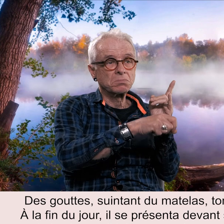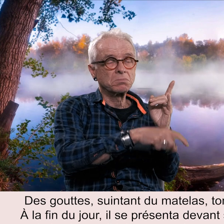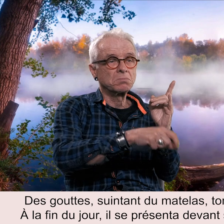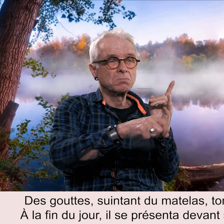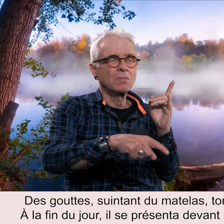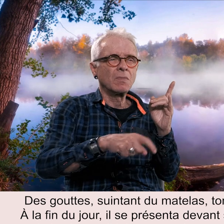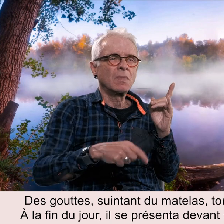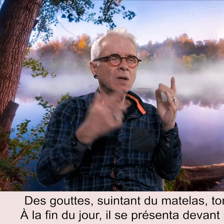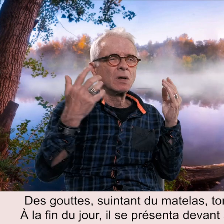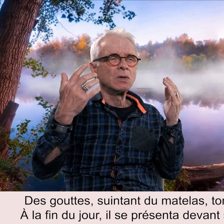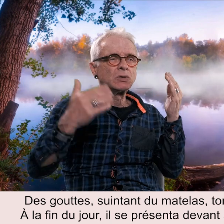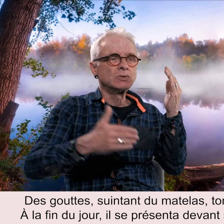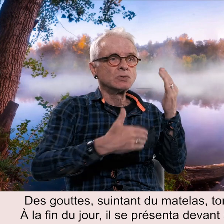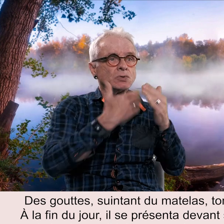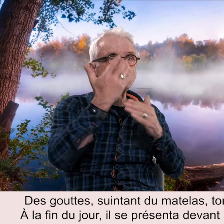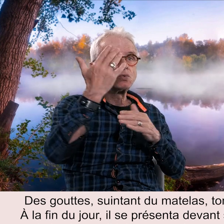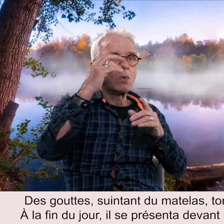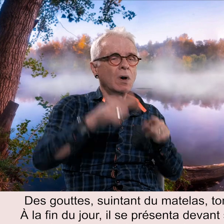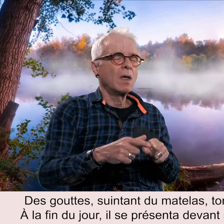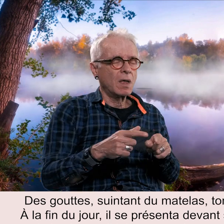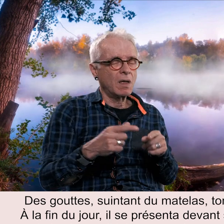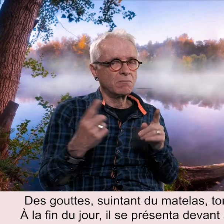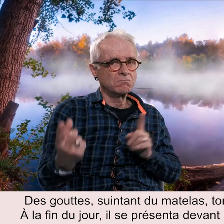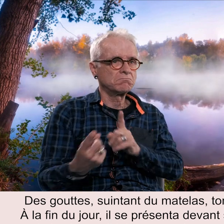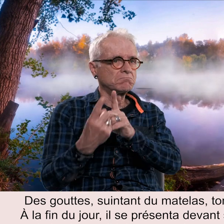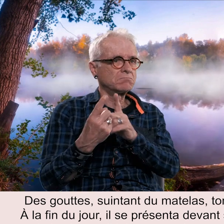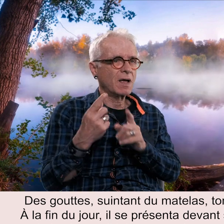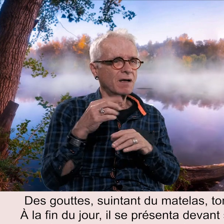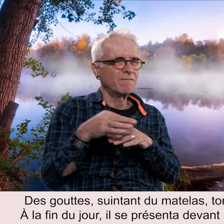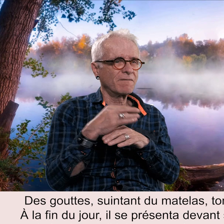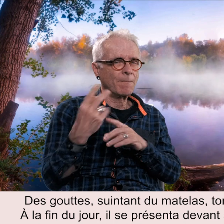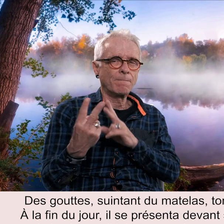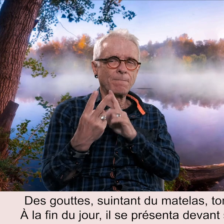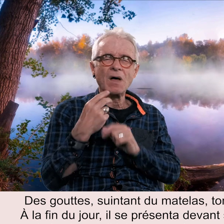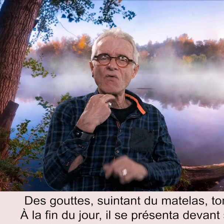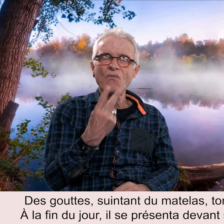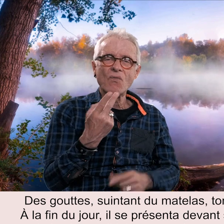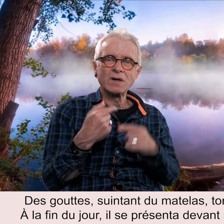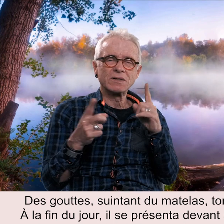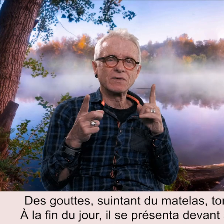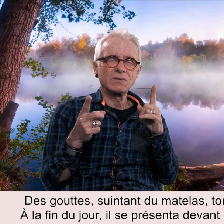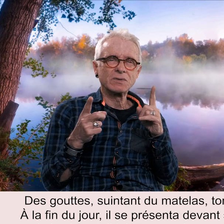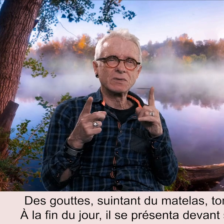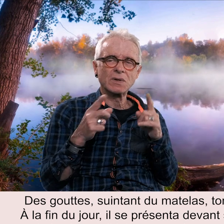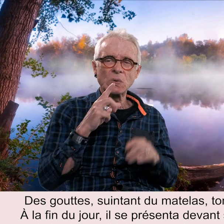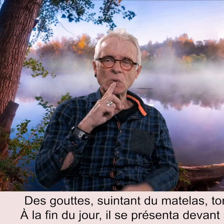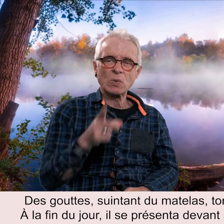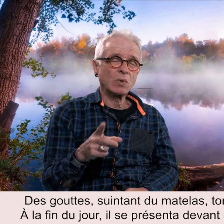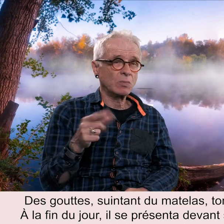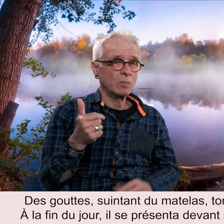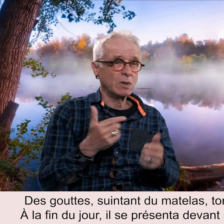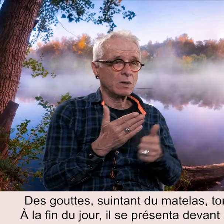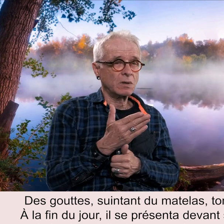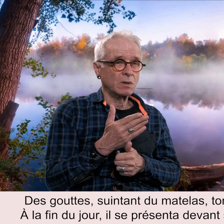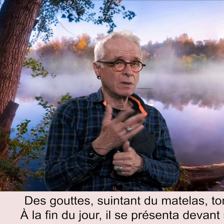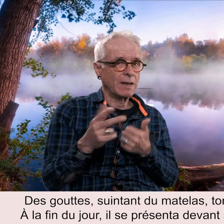À la fin du jour, il se présenta devant sa femme et d'une voix différente de la sienne, il lui commanda premièrement